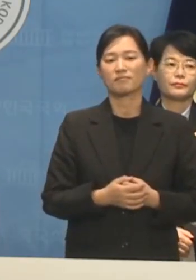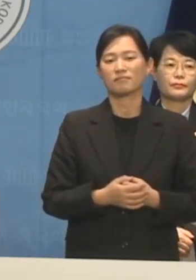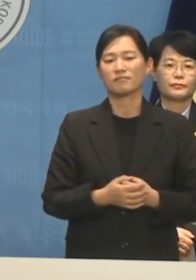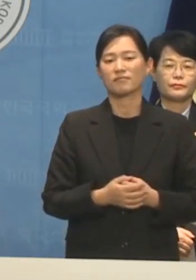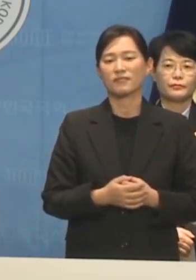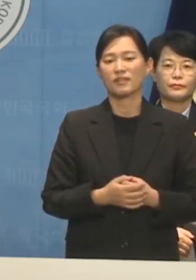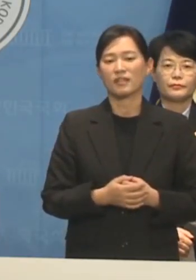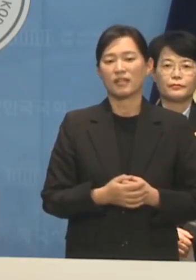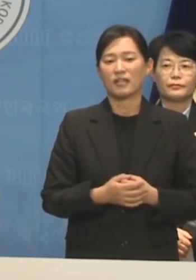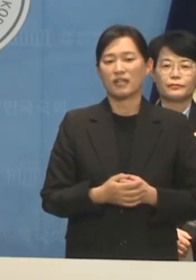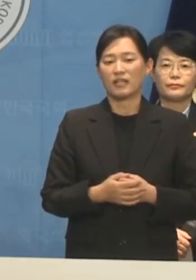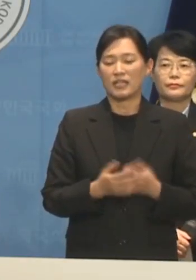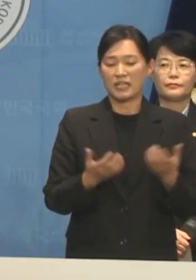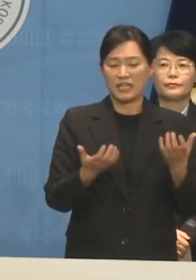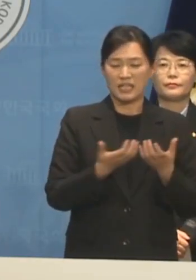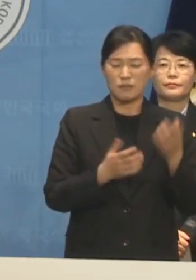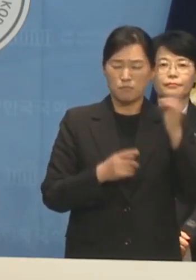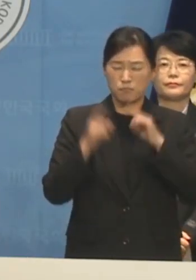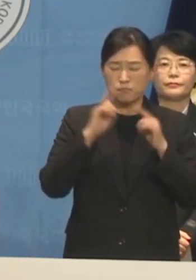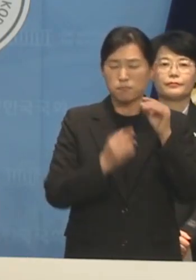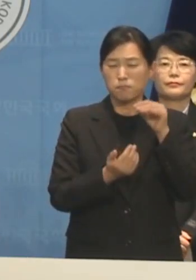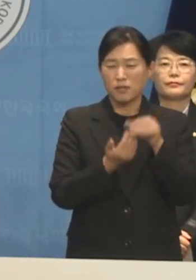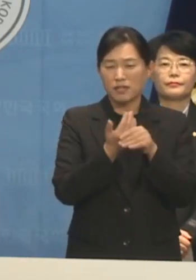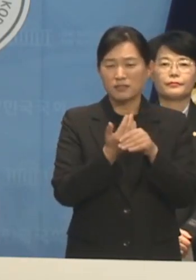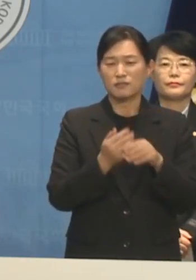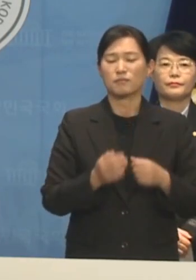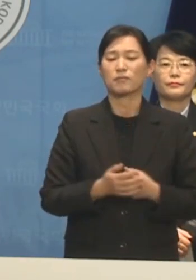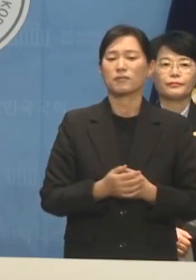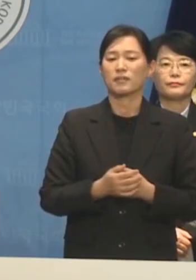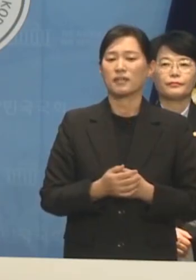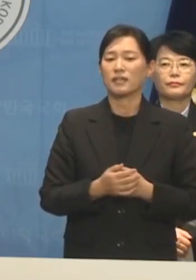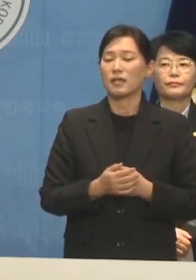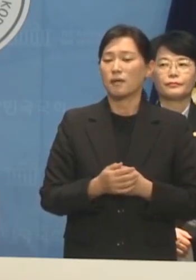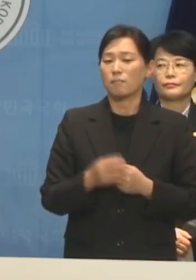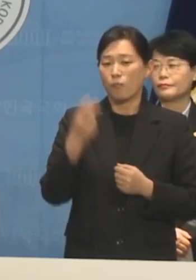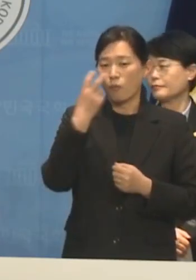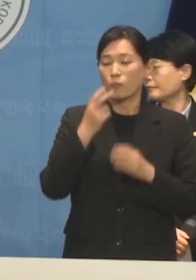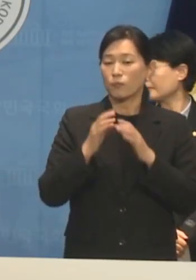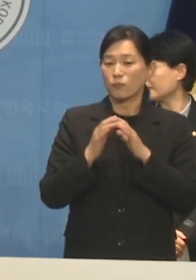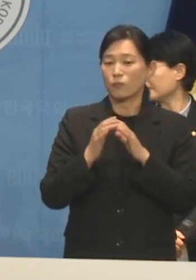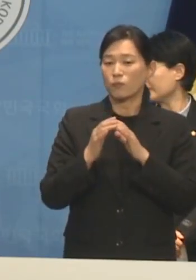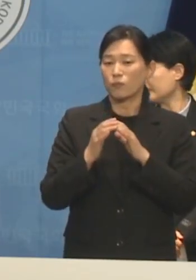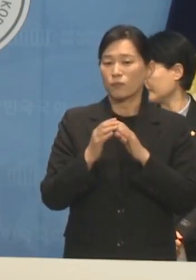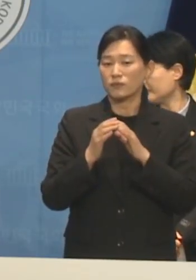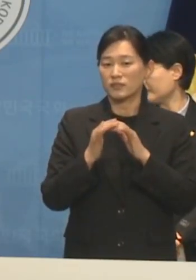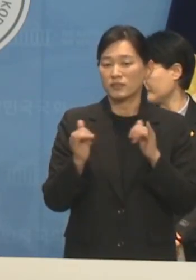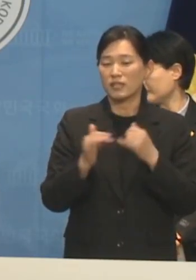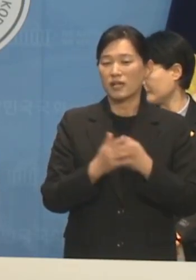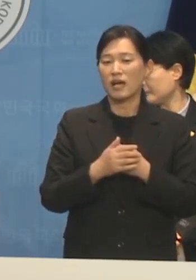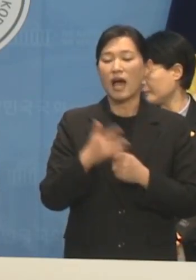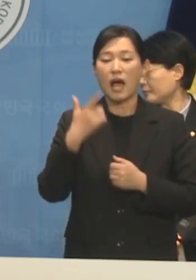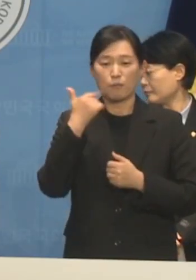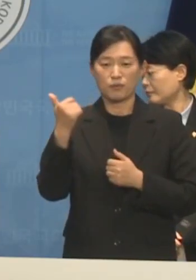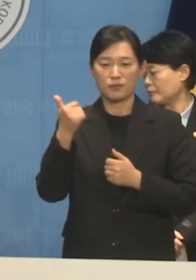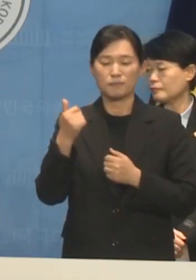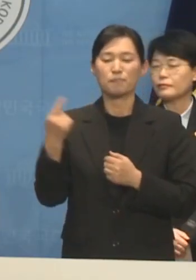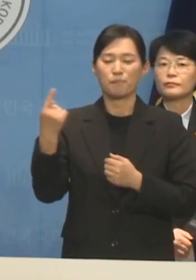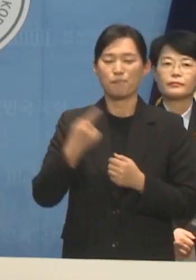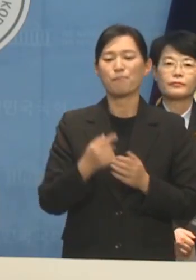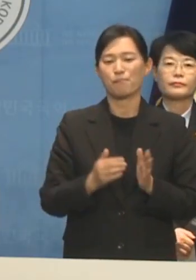이용관 산재 피해자 가족 네트워크 다시는에 참여하고 계시는 우리 산재 피해자 고 이한비 PD 아버님께서도 함께해